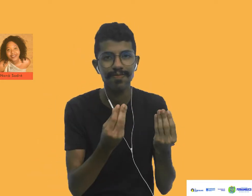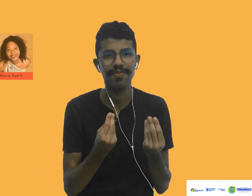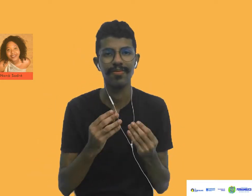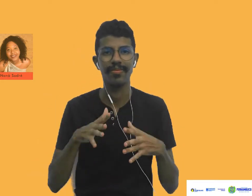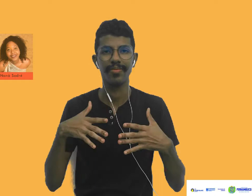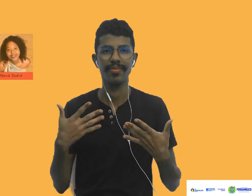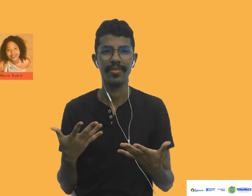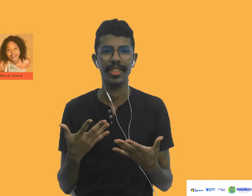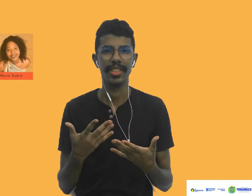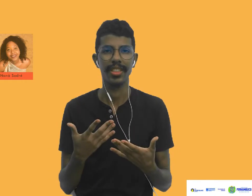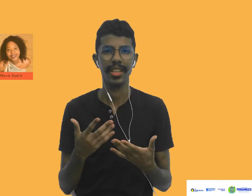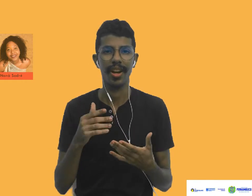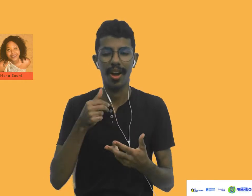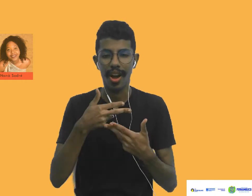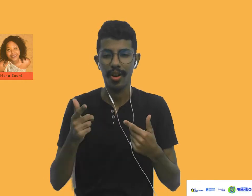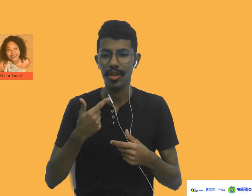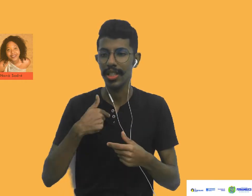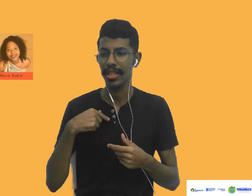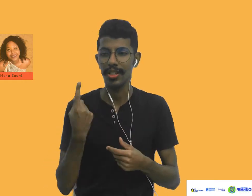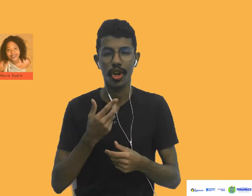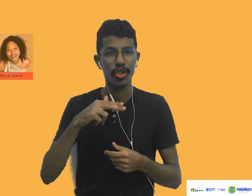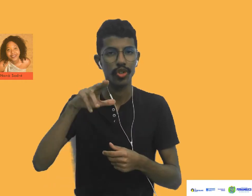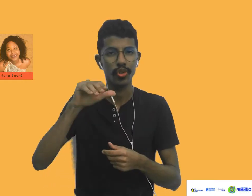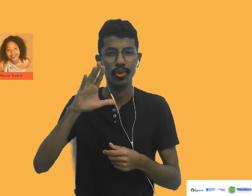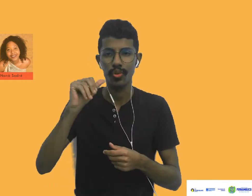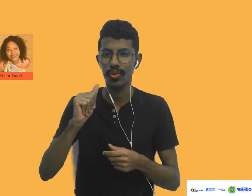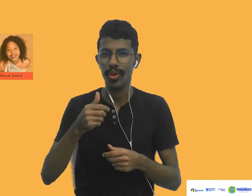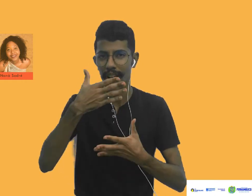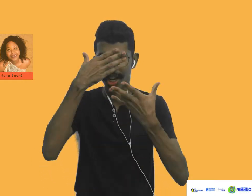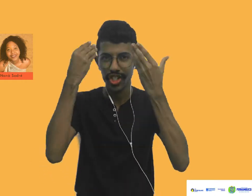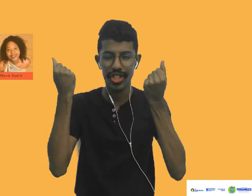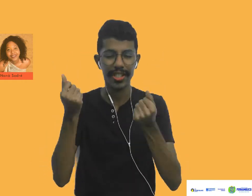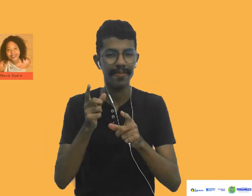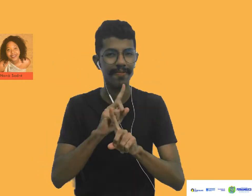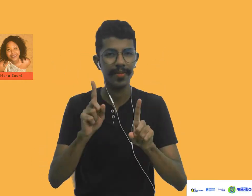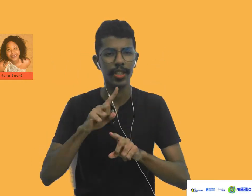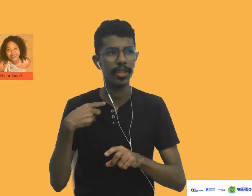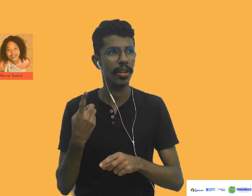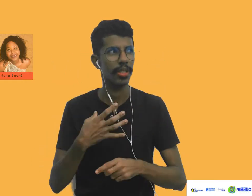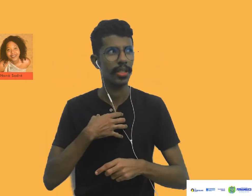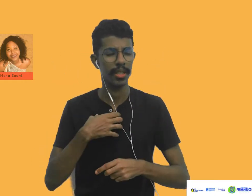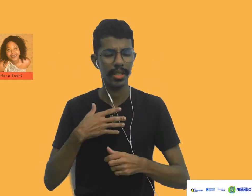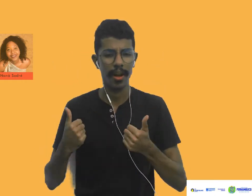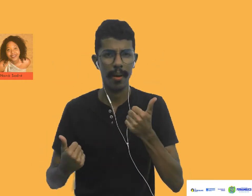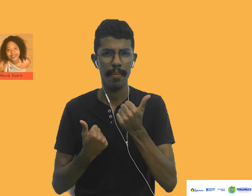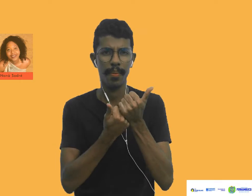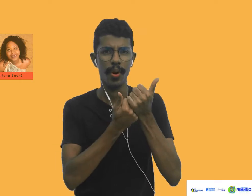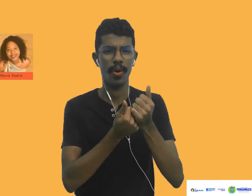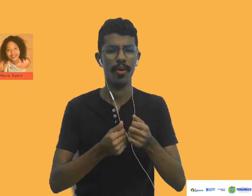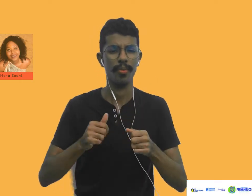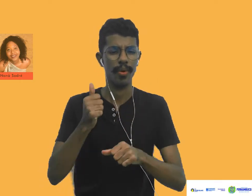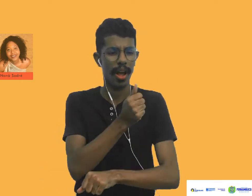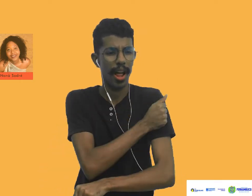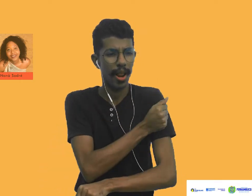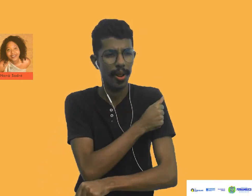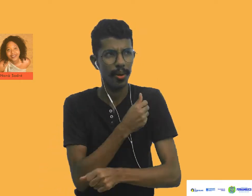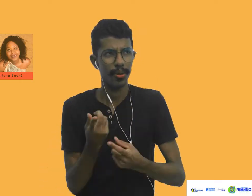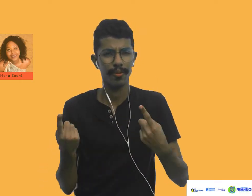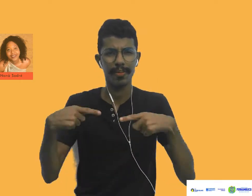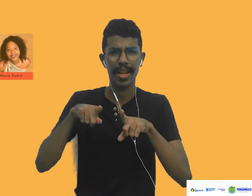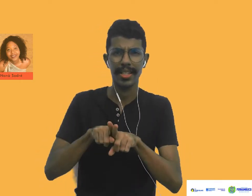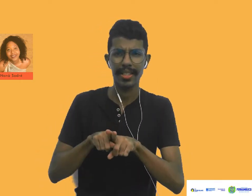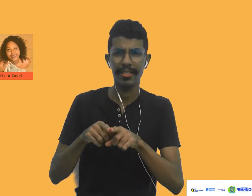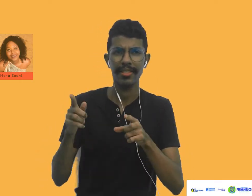o Grupo Forte nunca vai esquecer, né? Então, nós fomos apoiados pelos nossos alunos, pelos nossos parceiros, pelos nossos